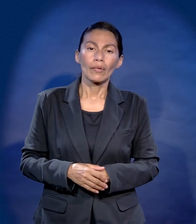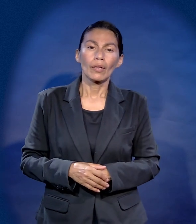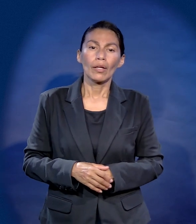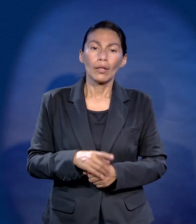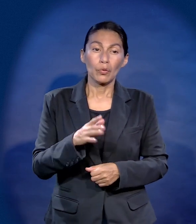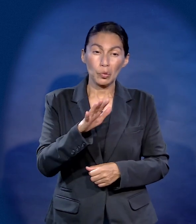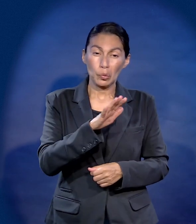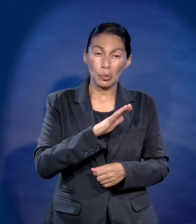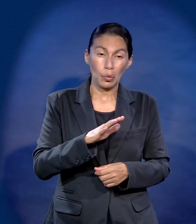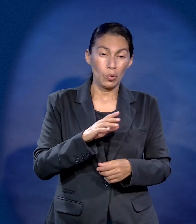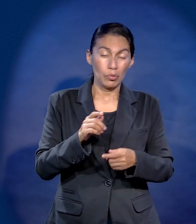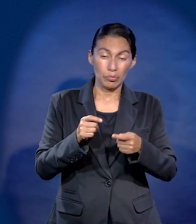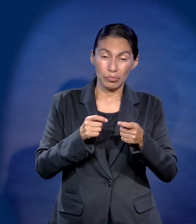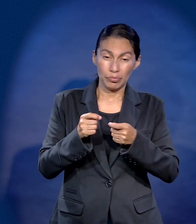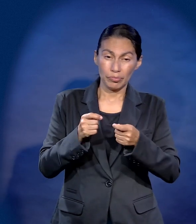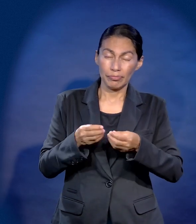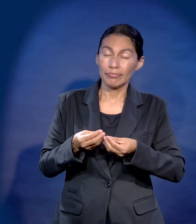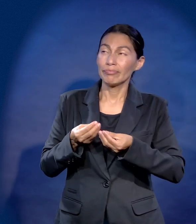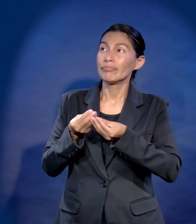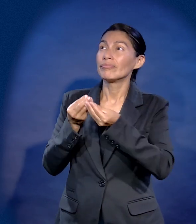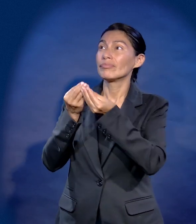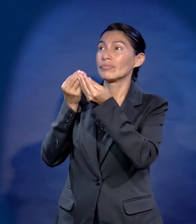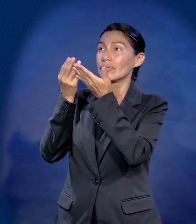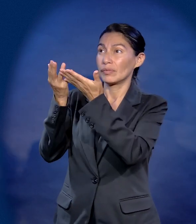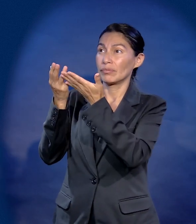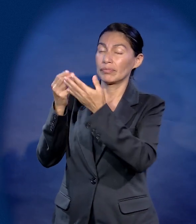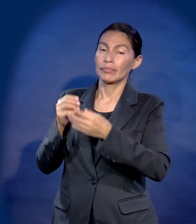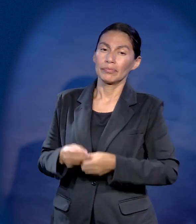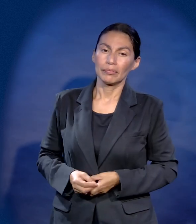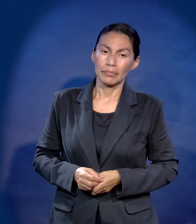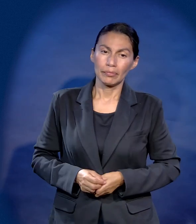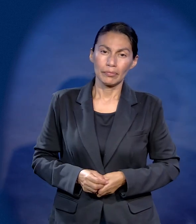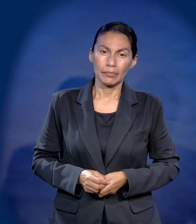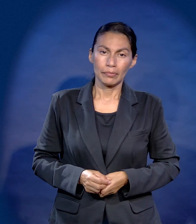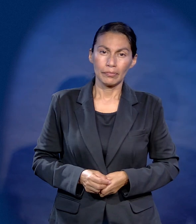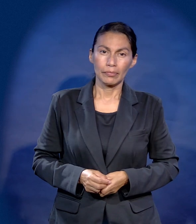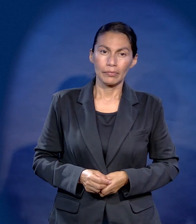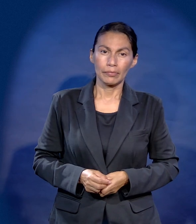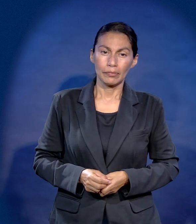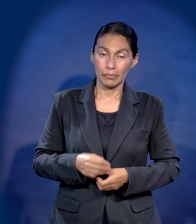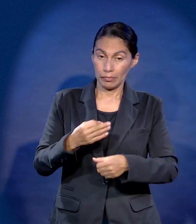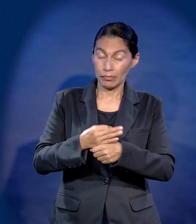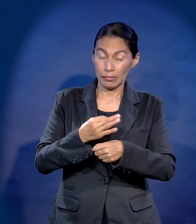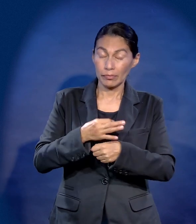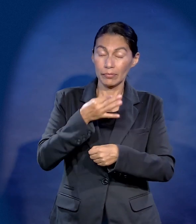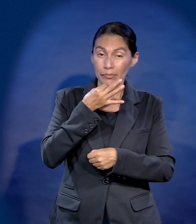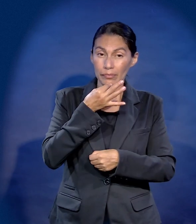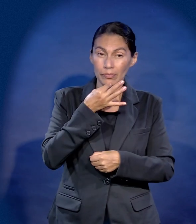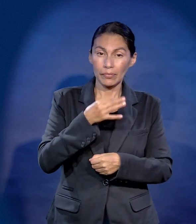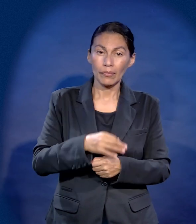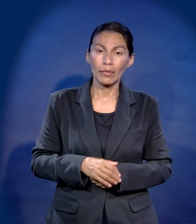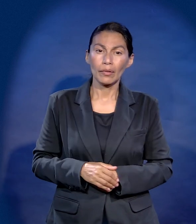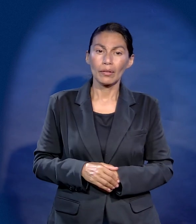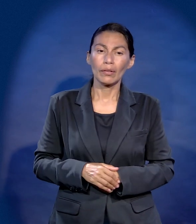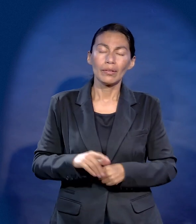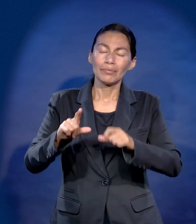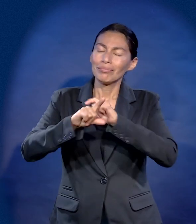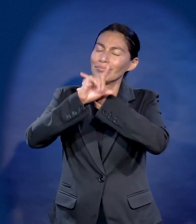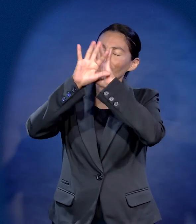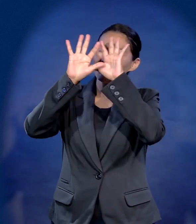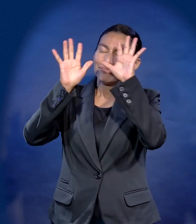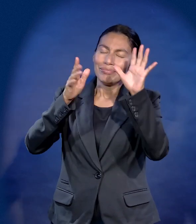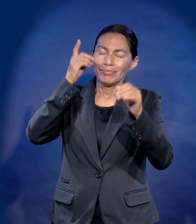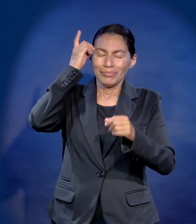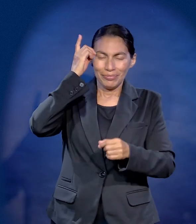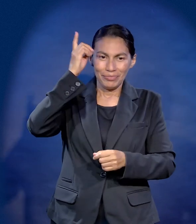Es este. Suelta los mandos. Estamos a tiempo. Suelta los mandos. Es el momento.